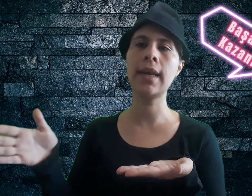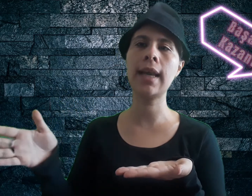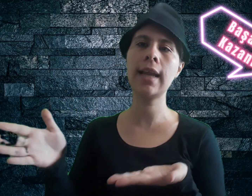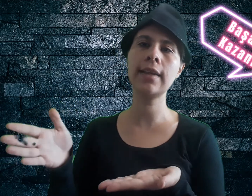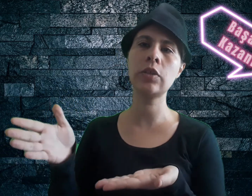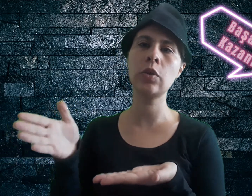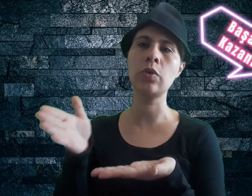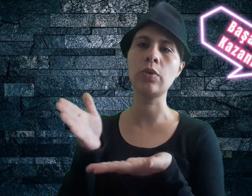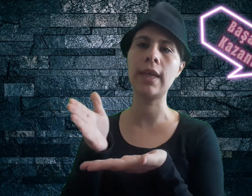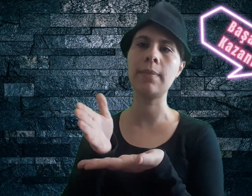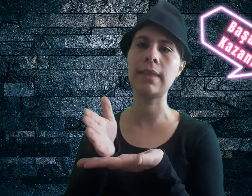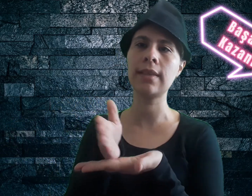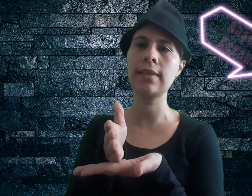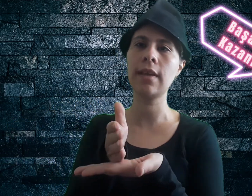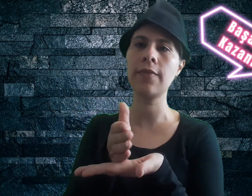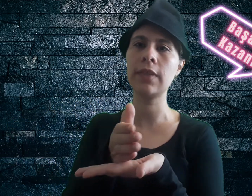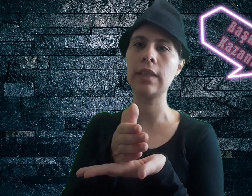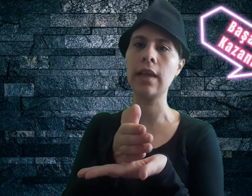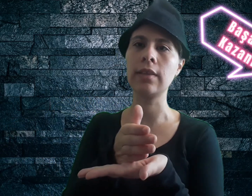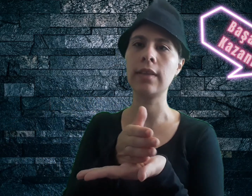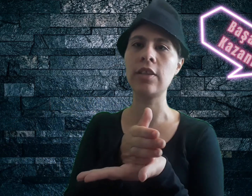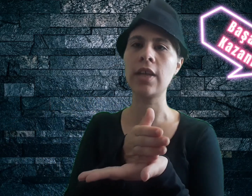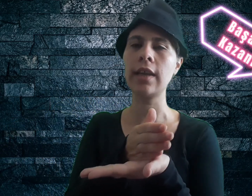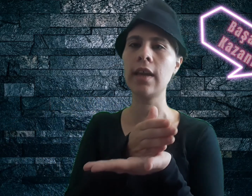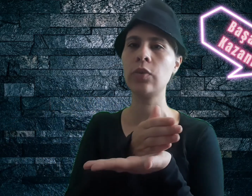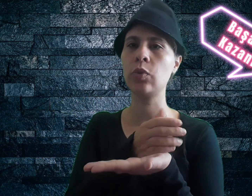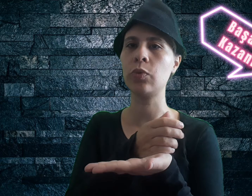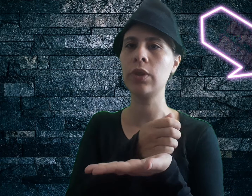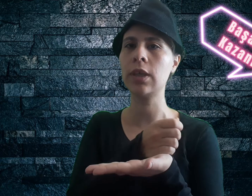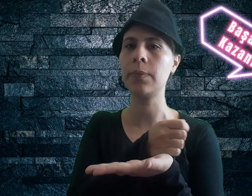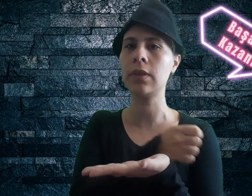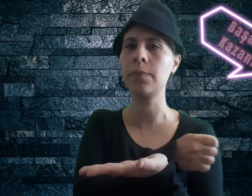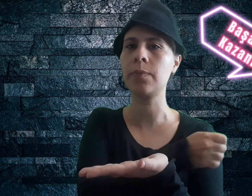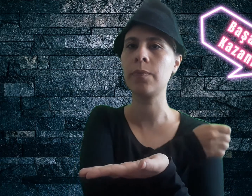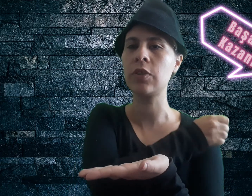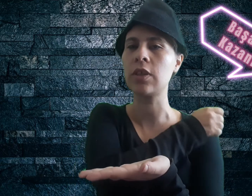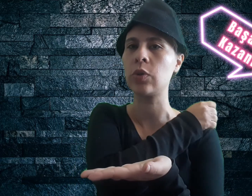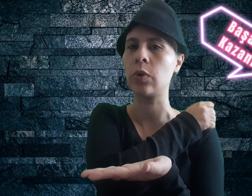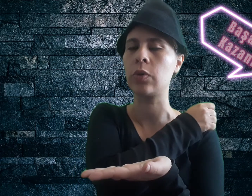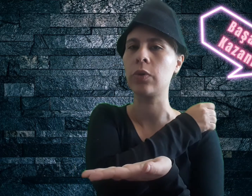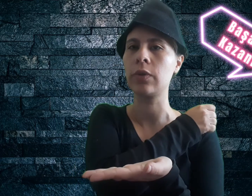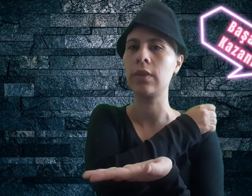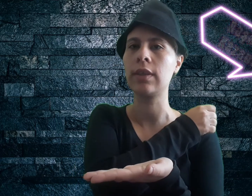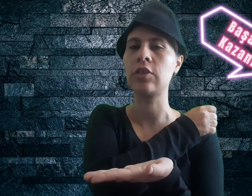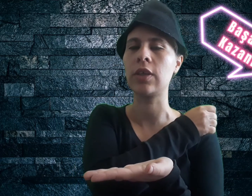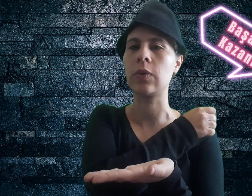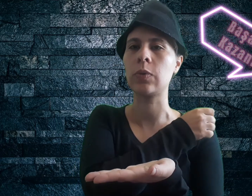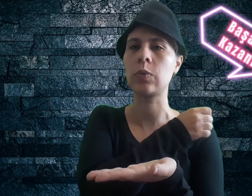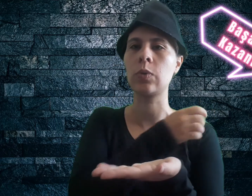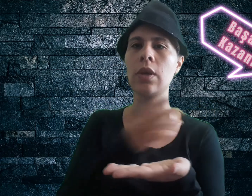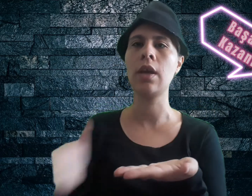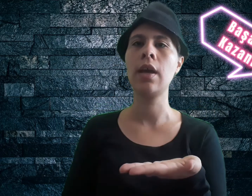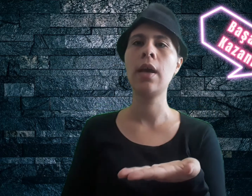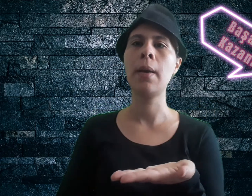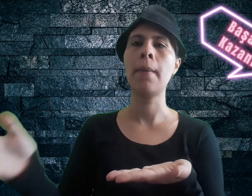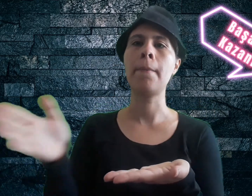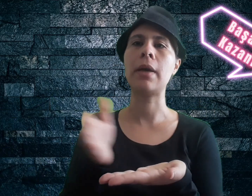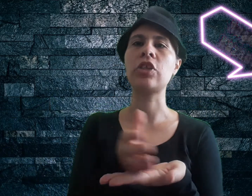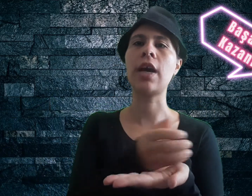paralel geçiriyoruz. Elimizin etrafından geçerken yumruk yapıp dışa doğru çekiyoruz.